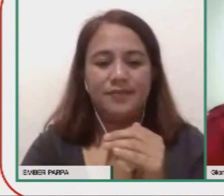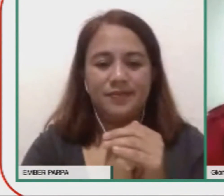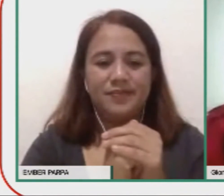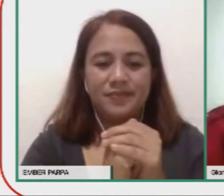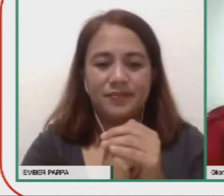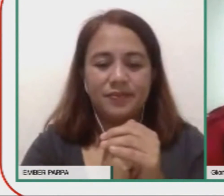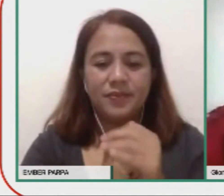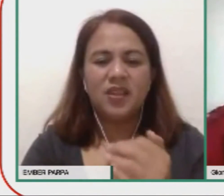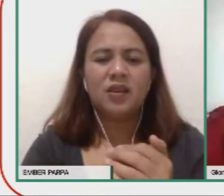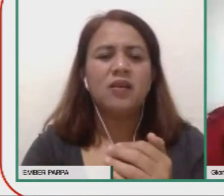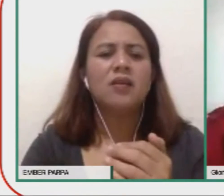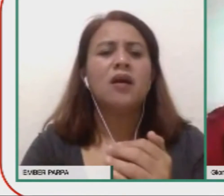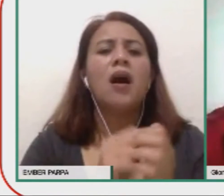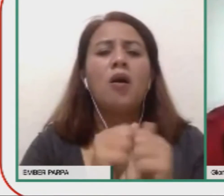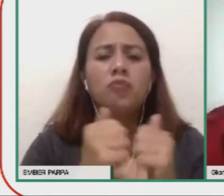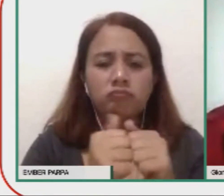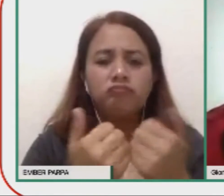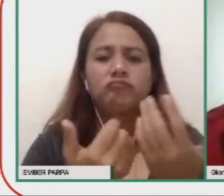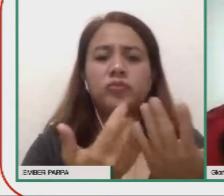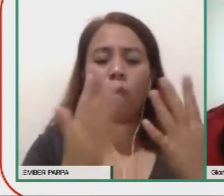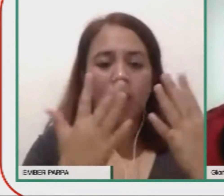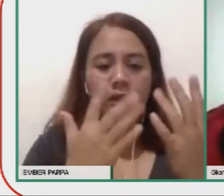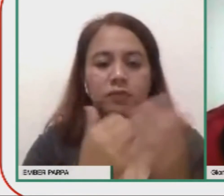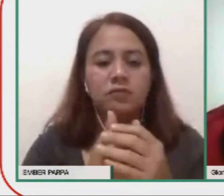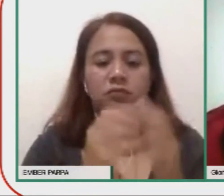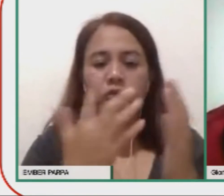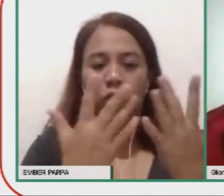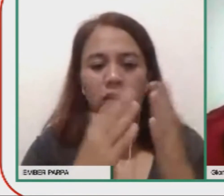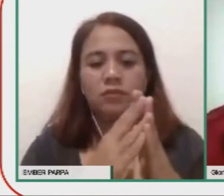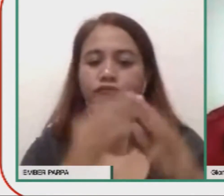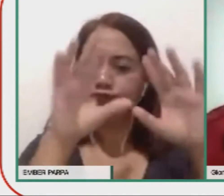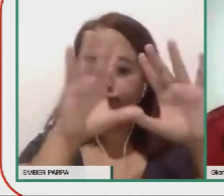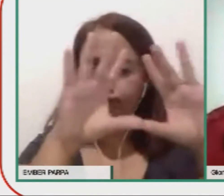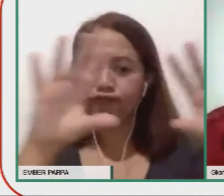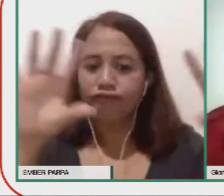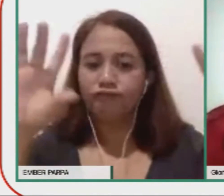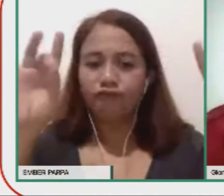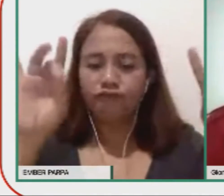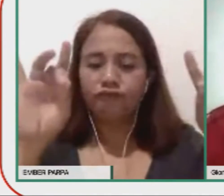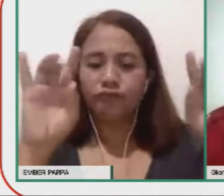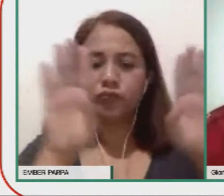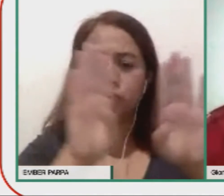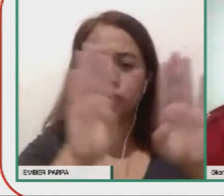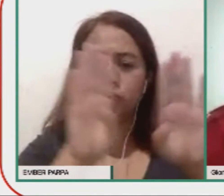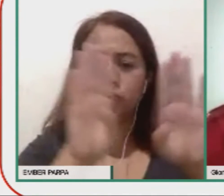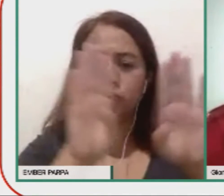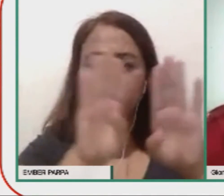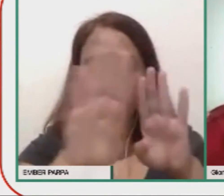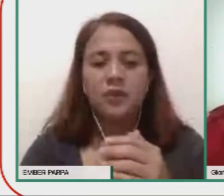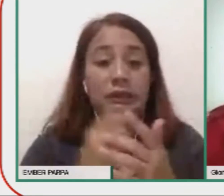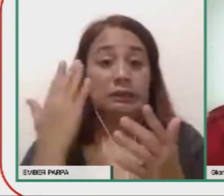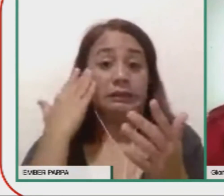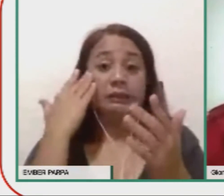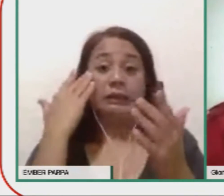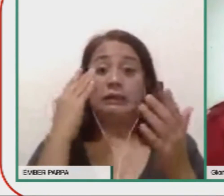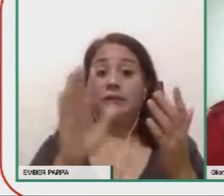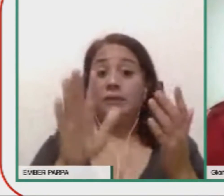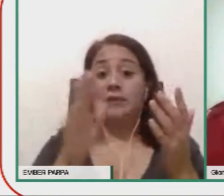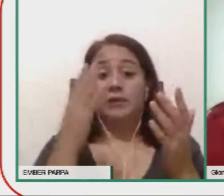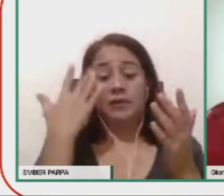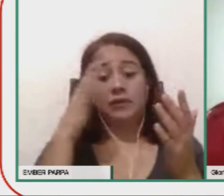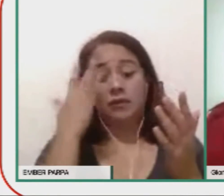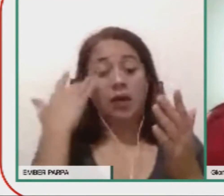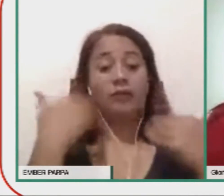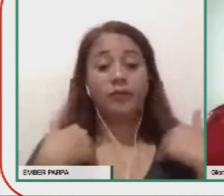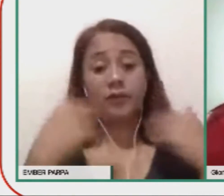What if walang signages sa pintuan ng bahay? Hindi nila malalaman na meron palang ganitong mga persons with disability